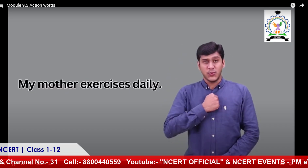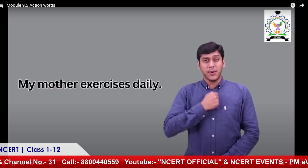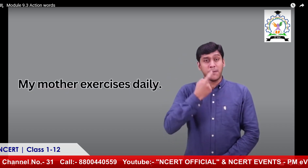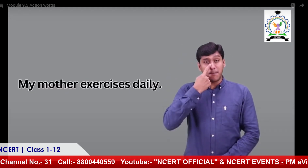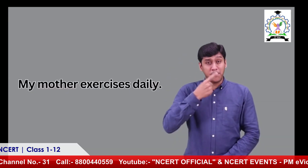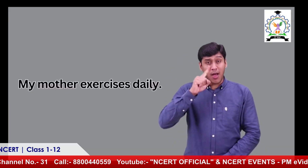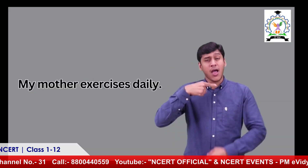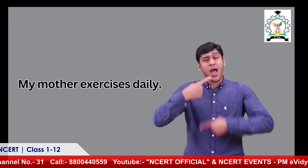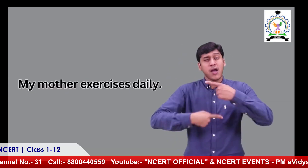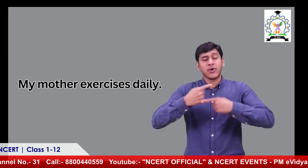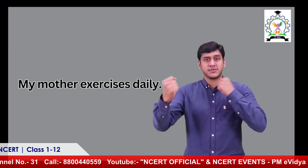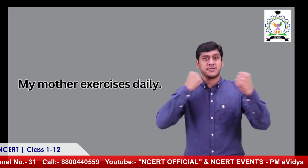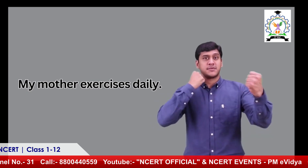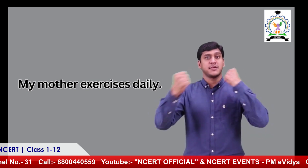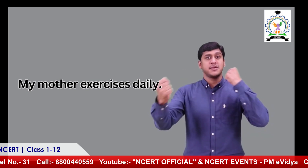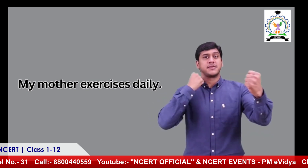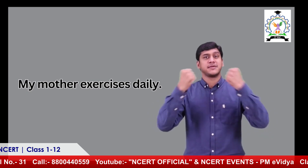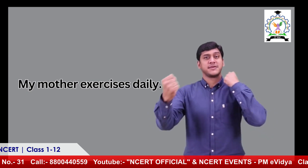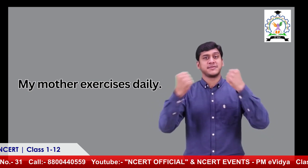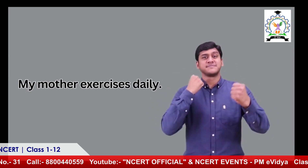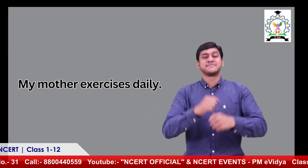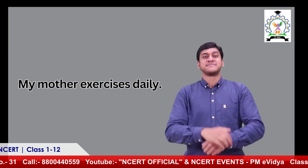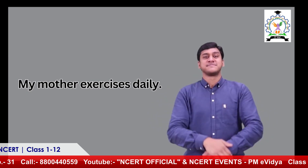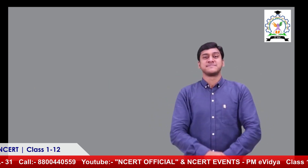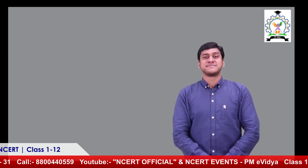मेरी माँ रोज़ाना व्यायाम करती है।